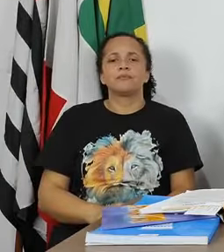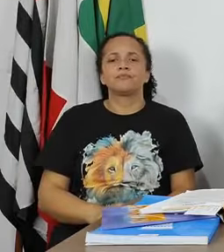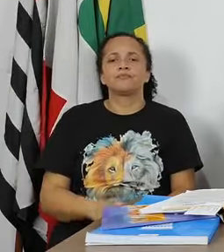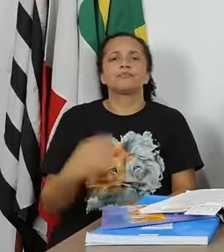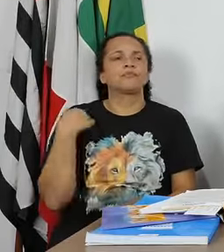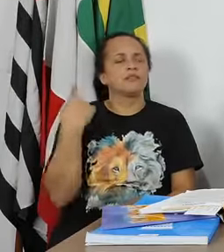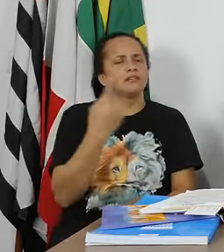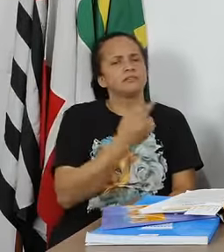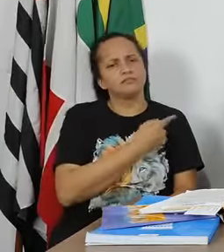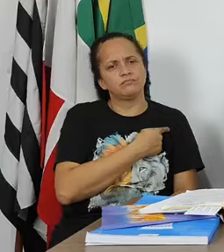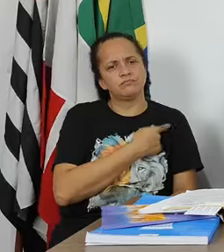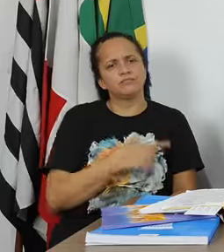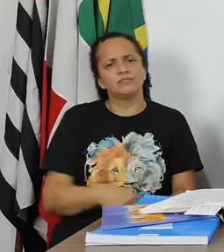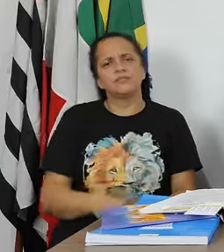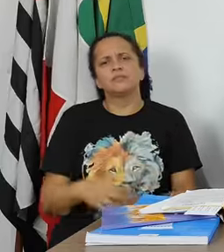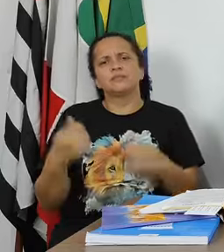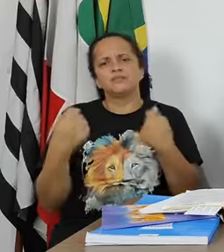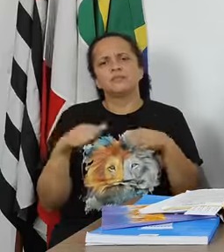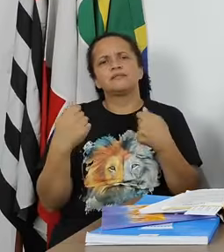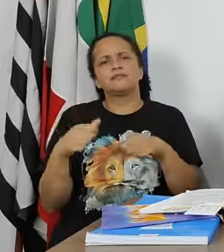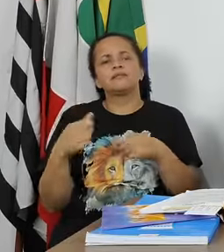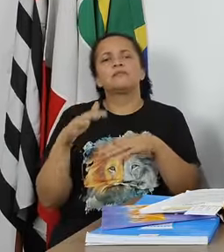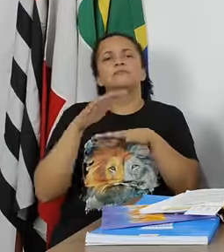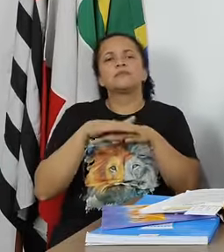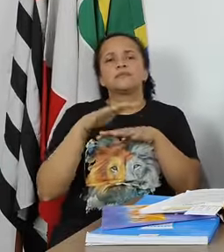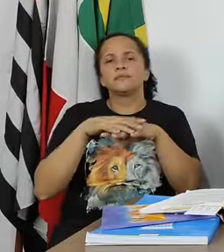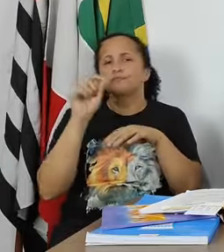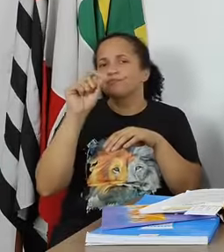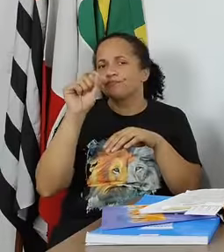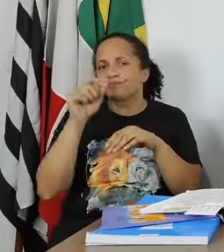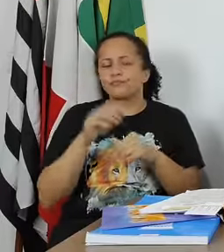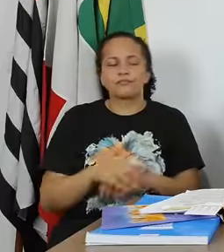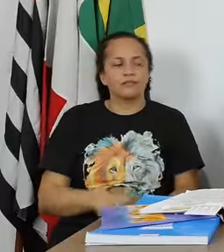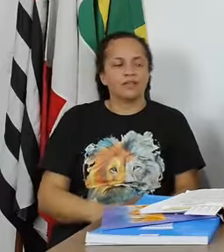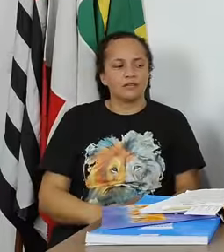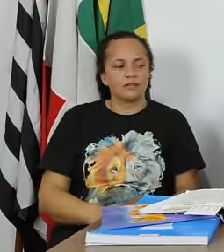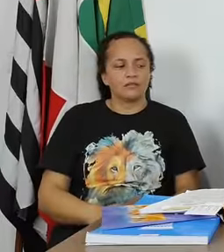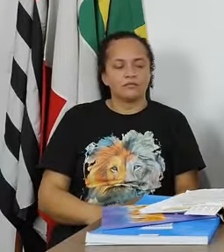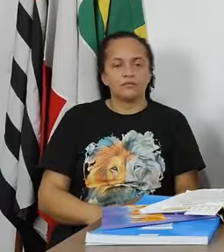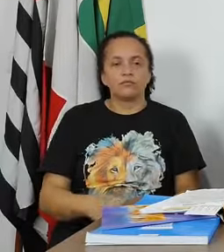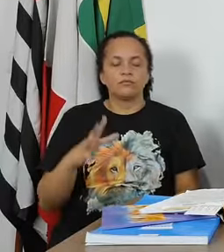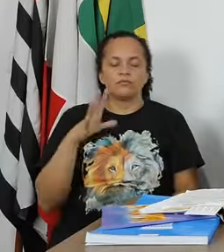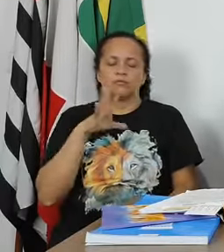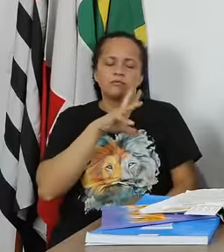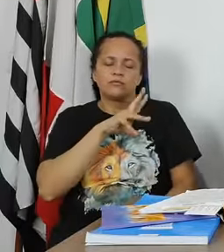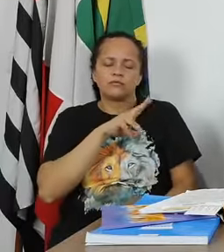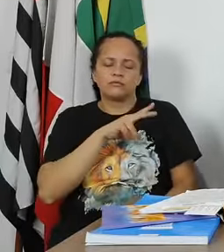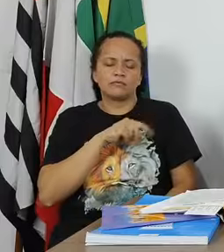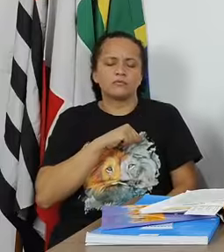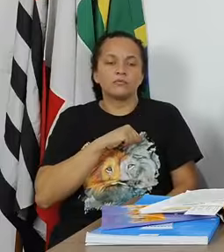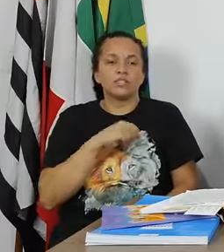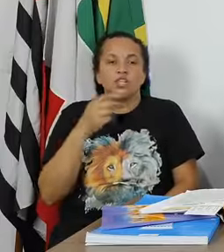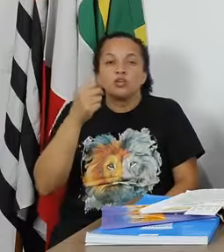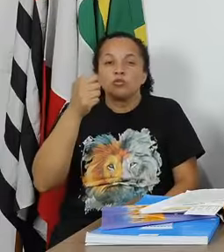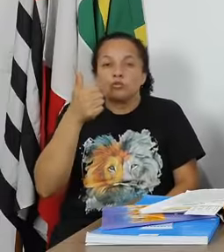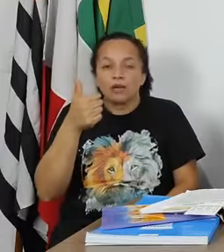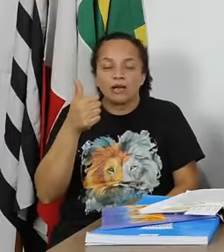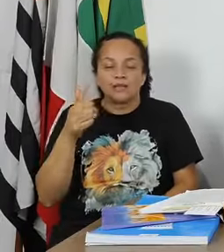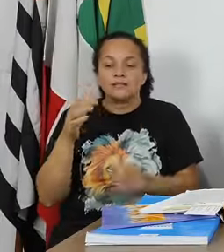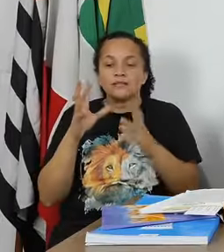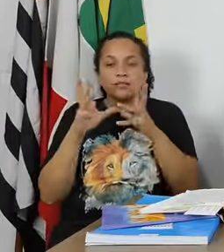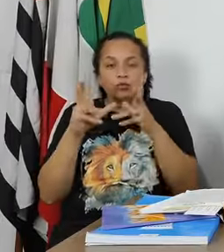temos que fazer aquilo, né? Quando eu li lá em Mateus, né? O amor de quase todos se